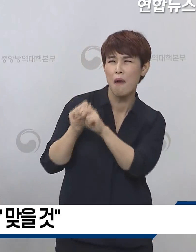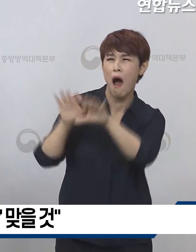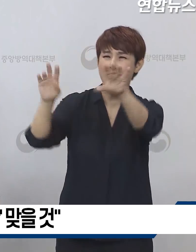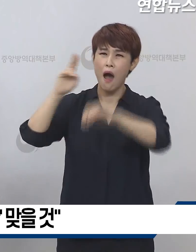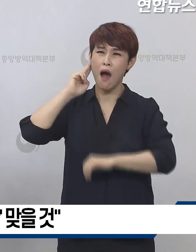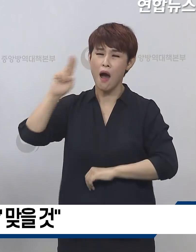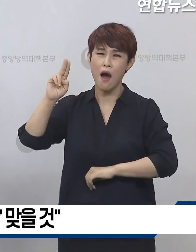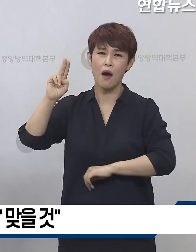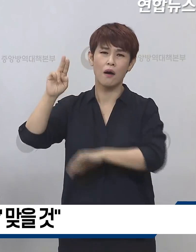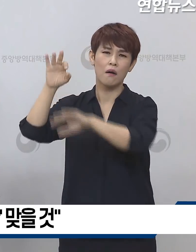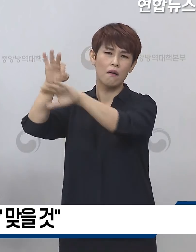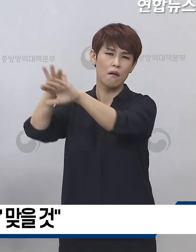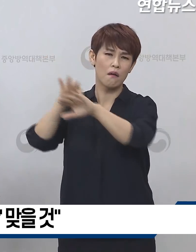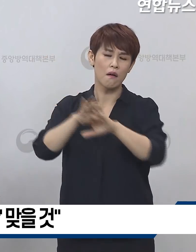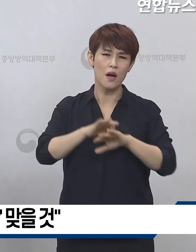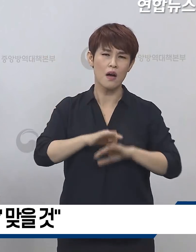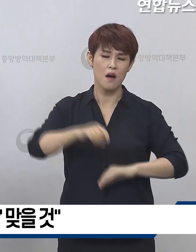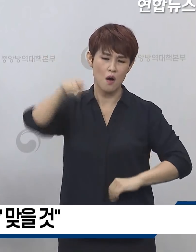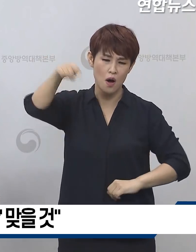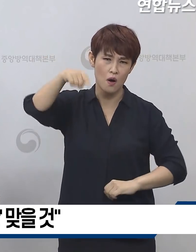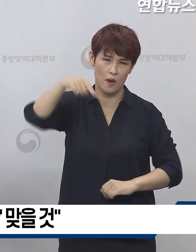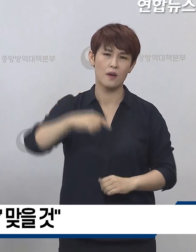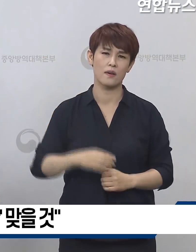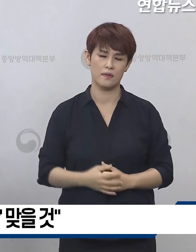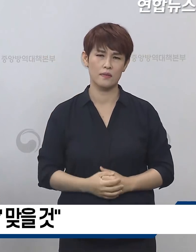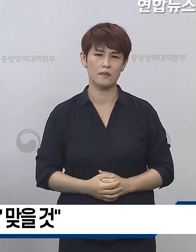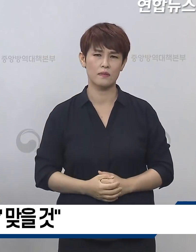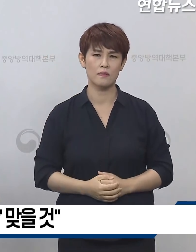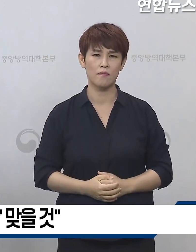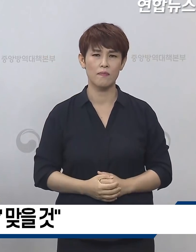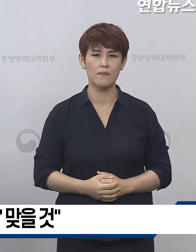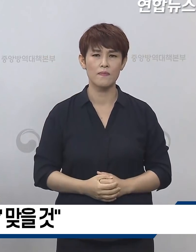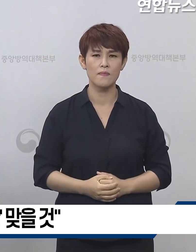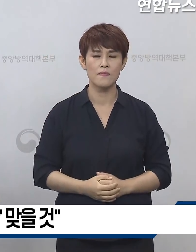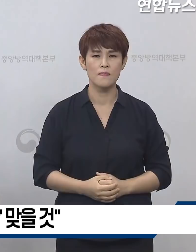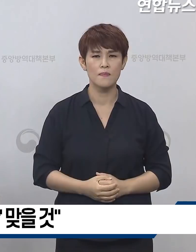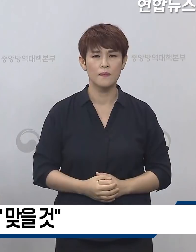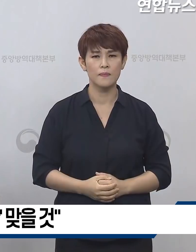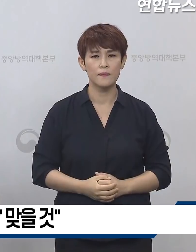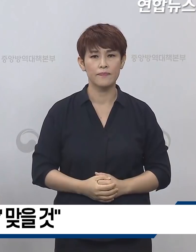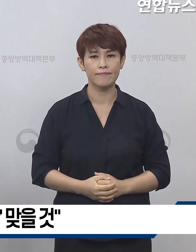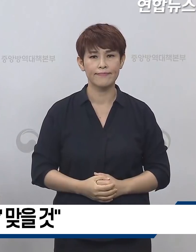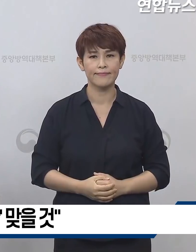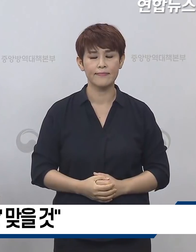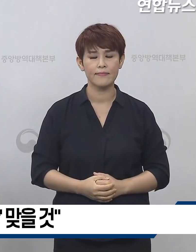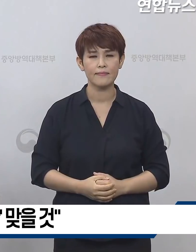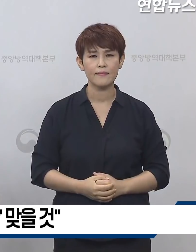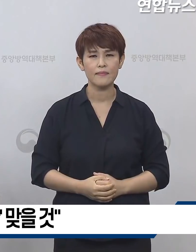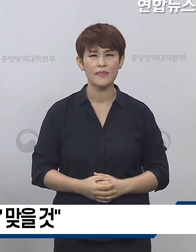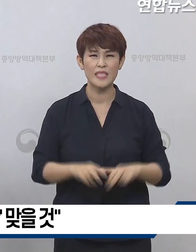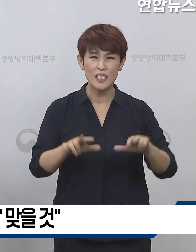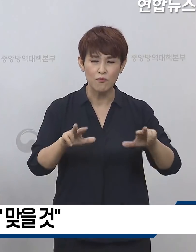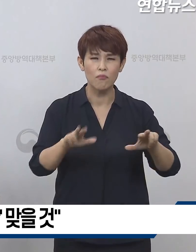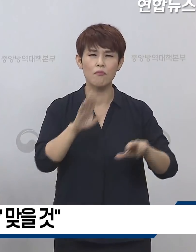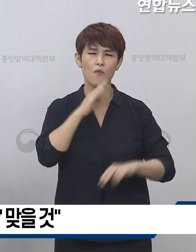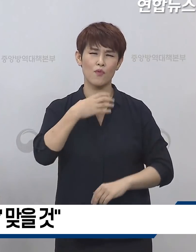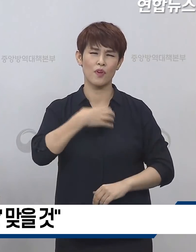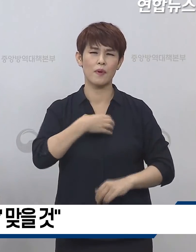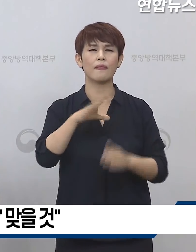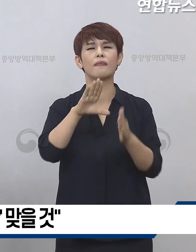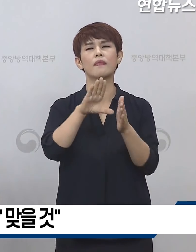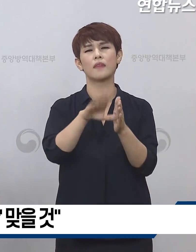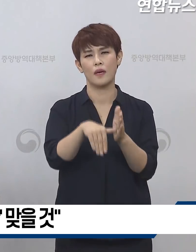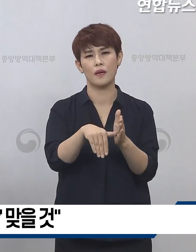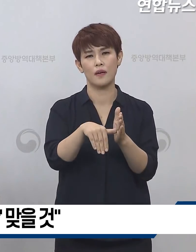계속 얘기 드려왔는데 우리도 그러한 대유행 상황을 맞이할 수 있습니다. 지금이 그런 위기로